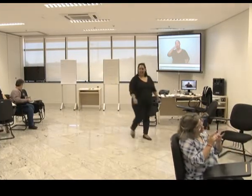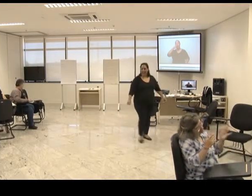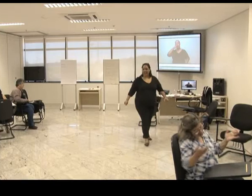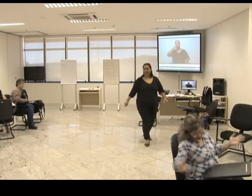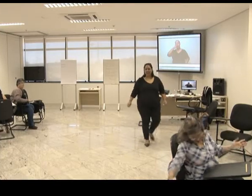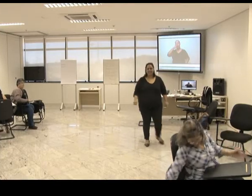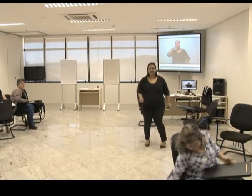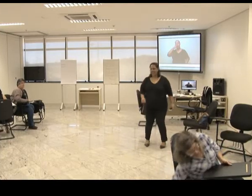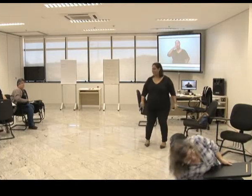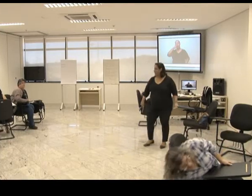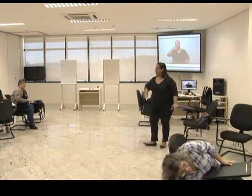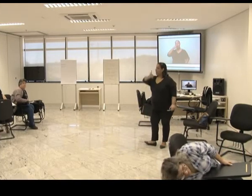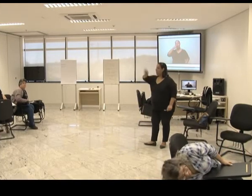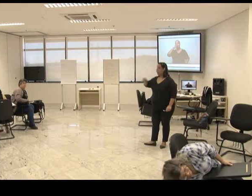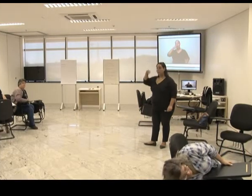É, você.